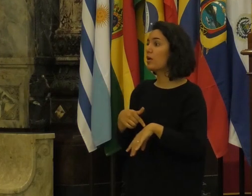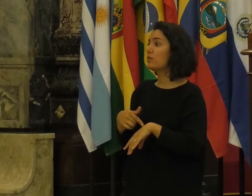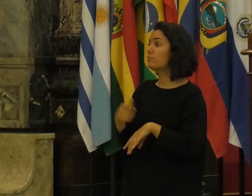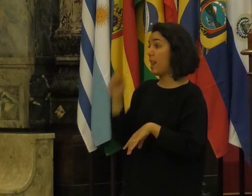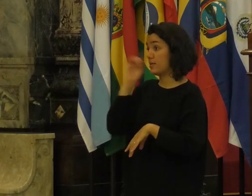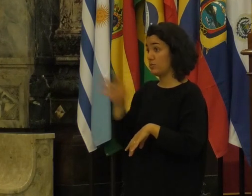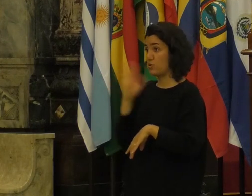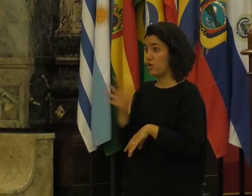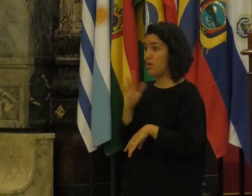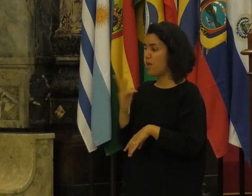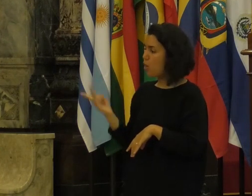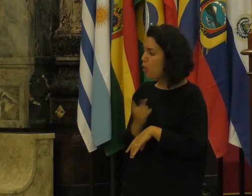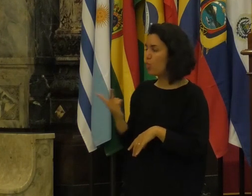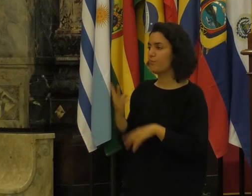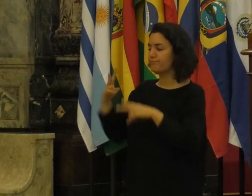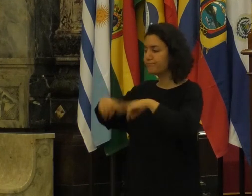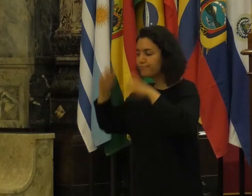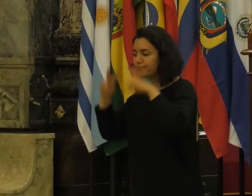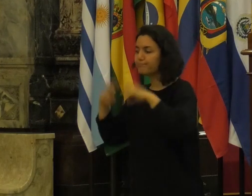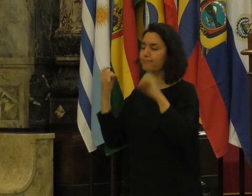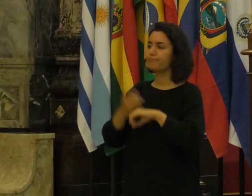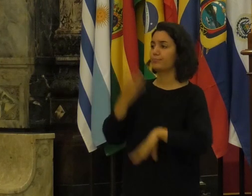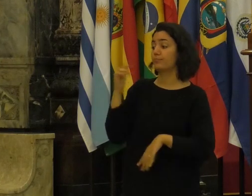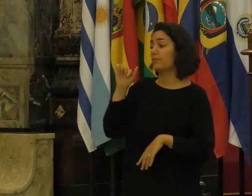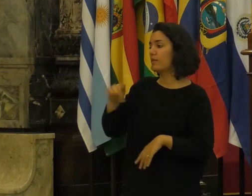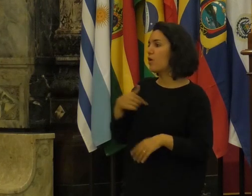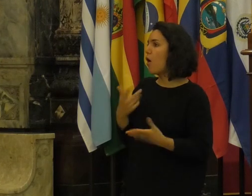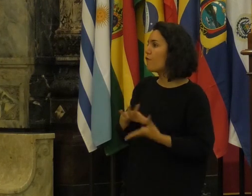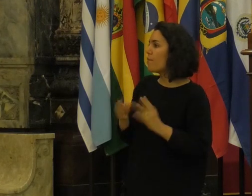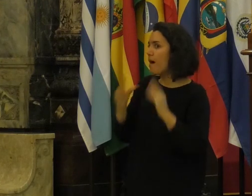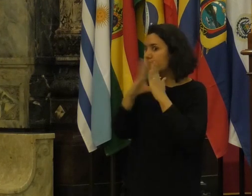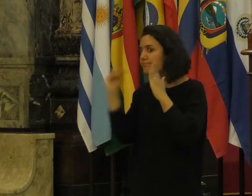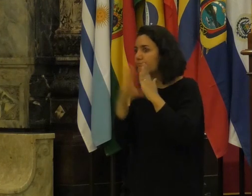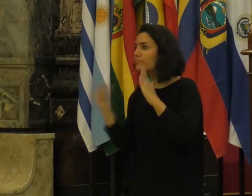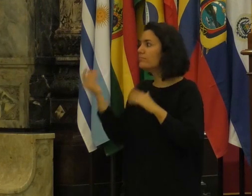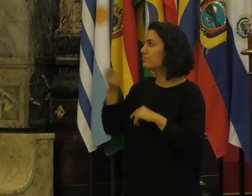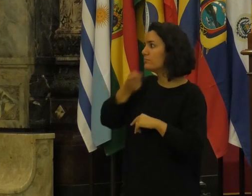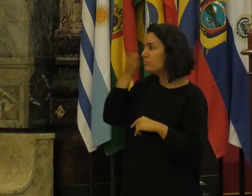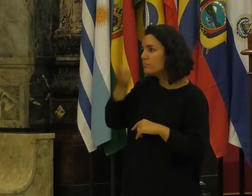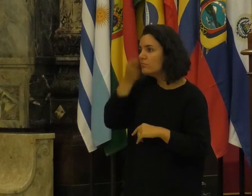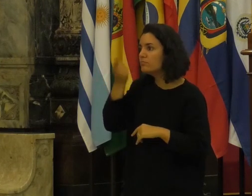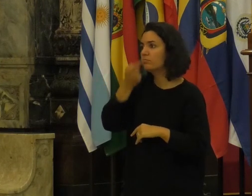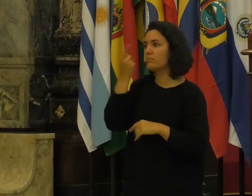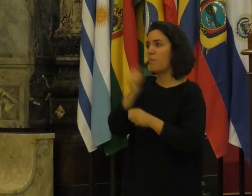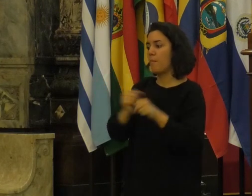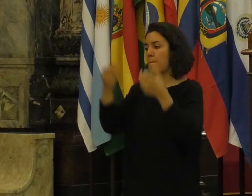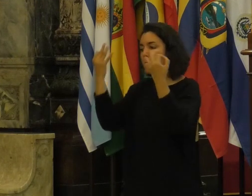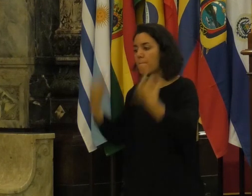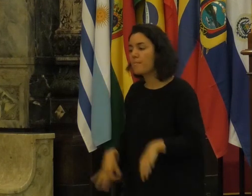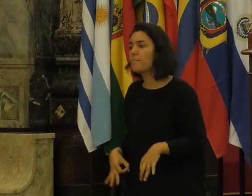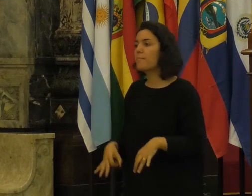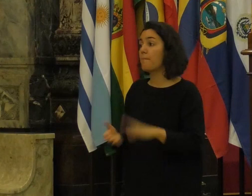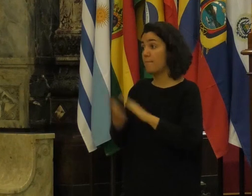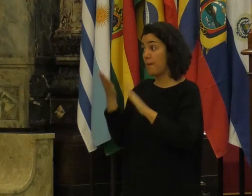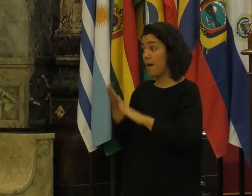psicología. Esa fue una inspiración que trataron de afirmar los que fueron a